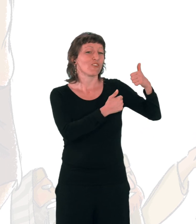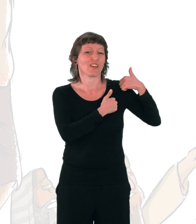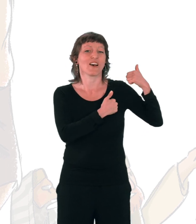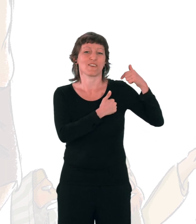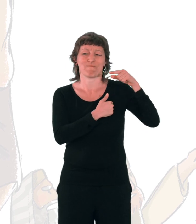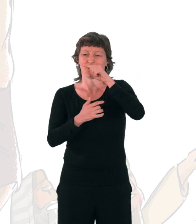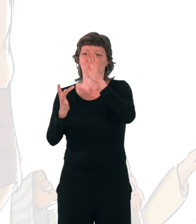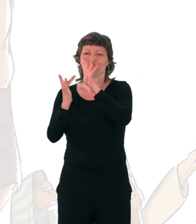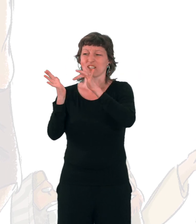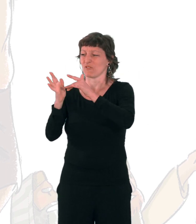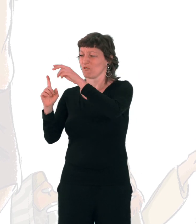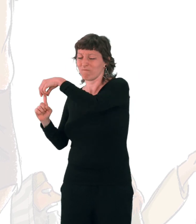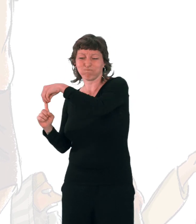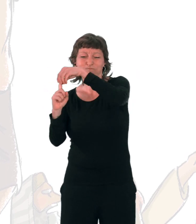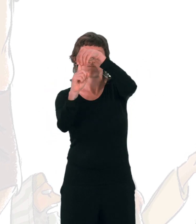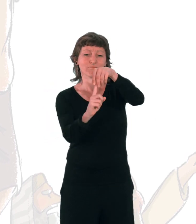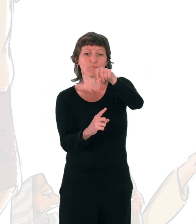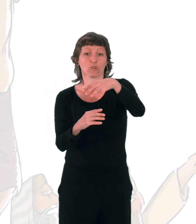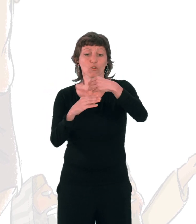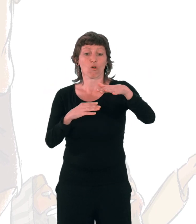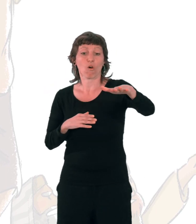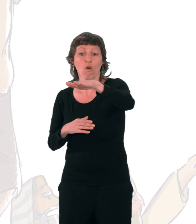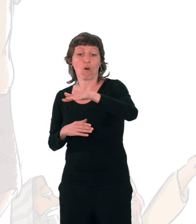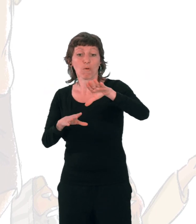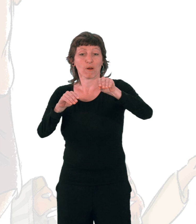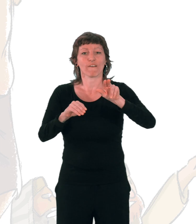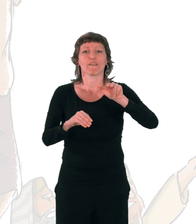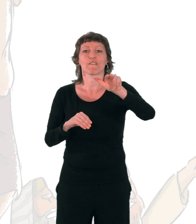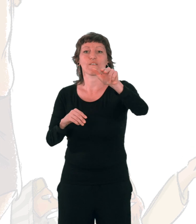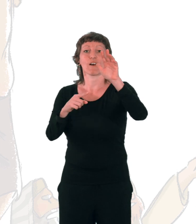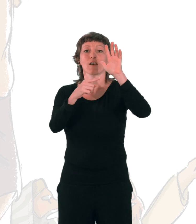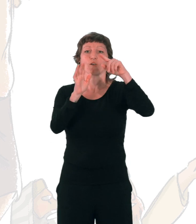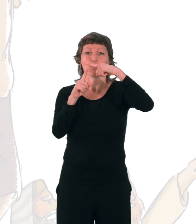Ensuite, ils l'emmènent dehors pour le clouer sur une croix.